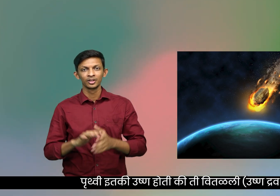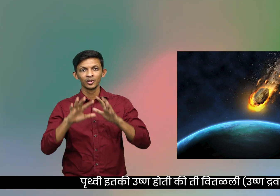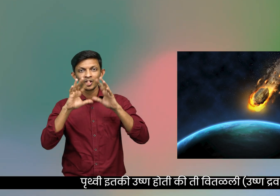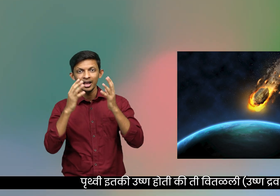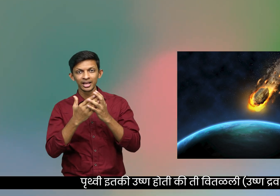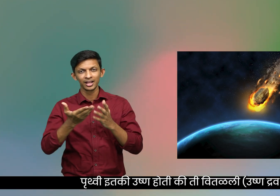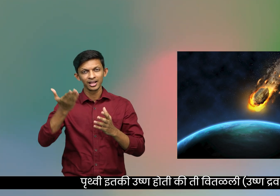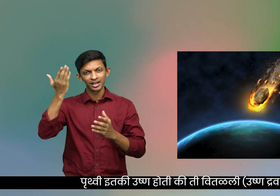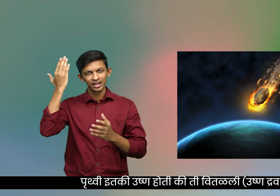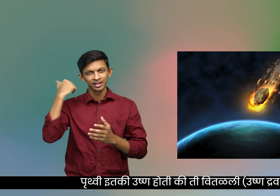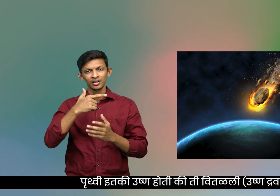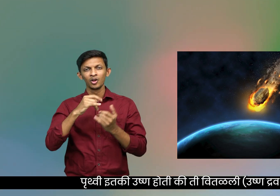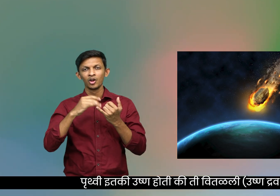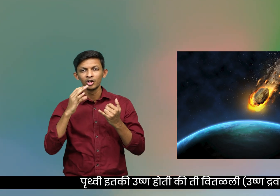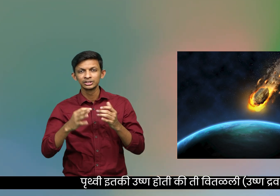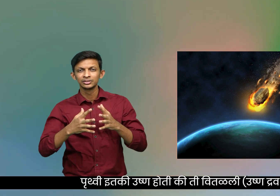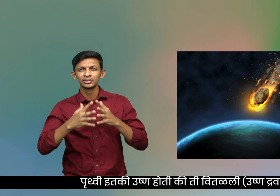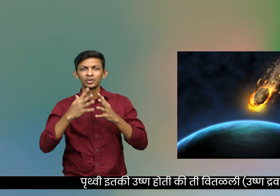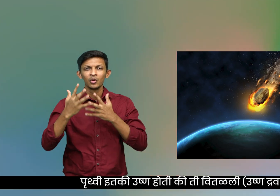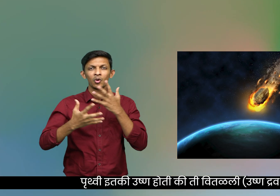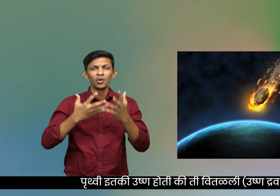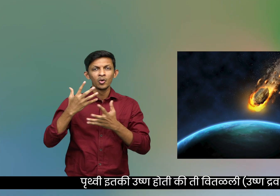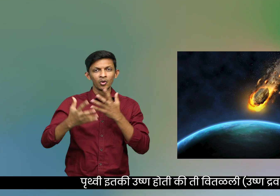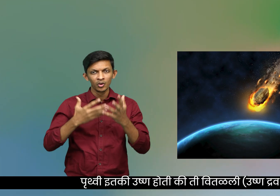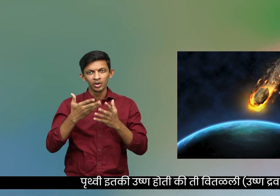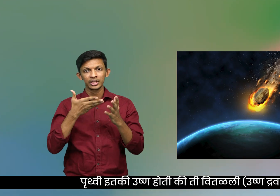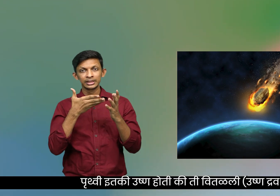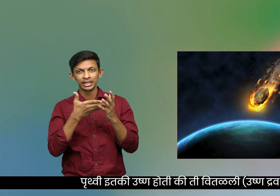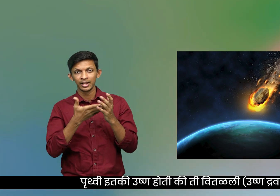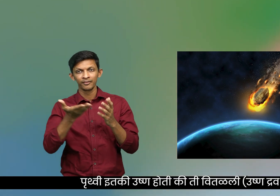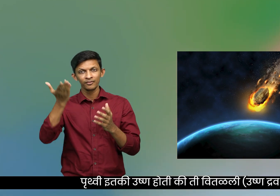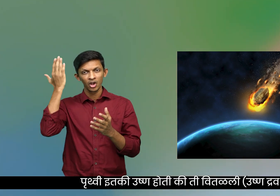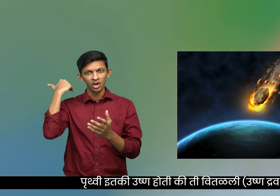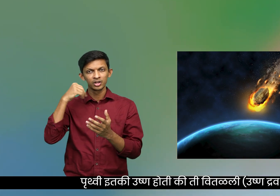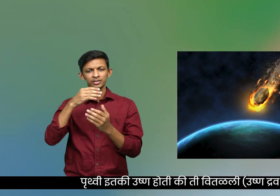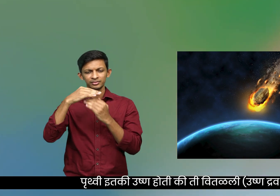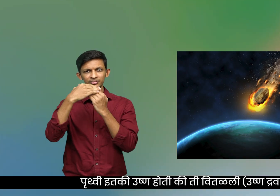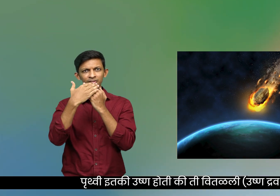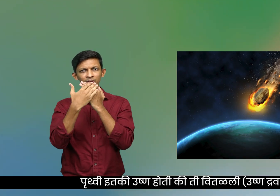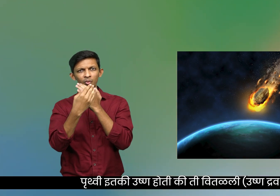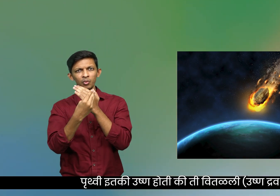पृथ्वी इतकी उष्ण होती की ती वितळली उष्ण द्रव रूपात.